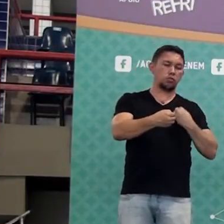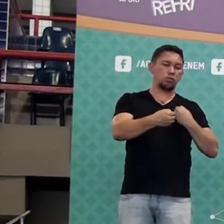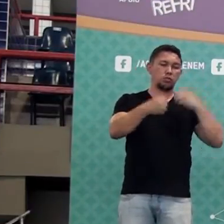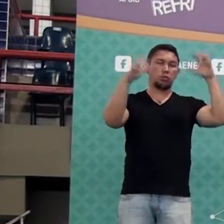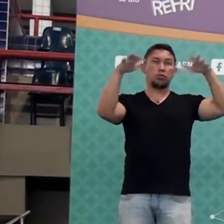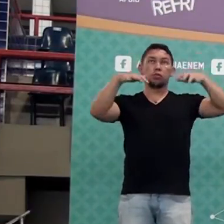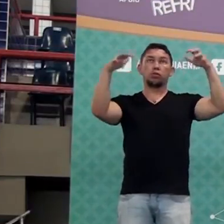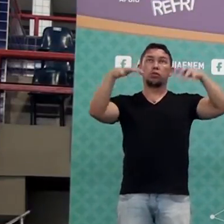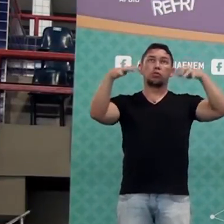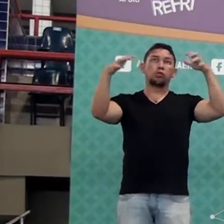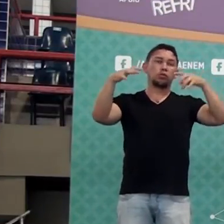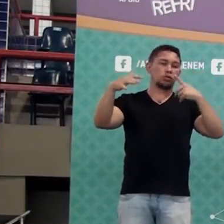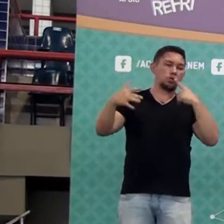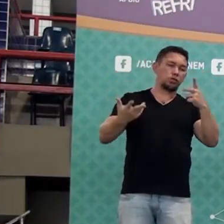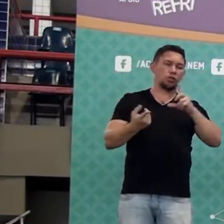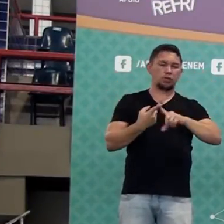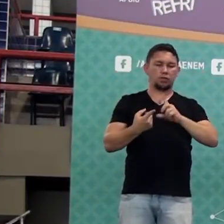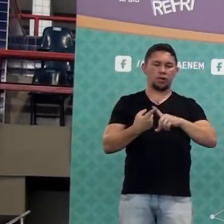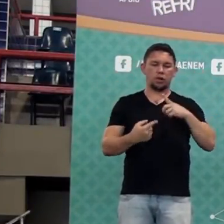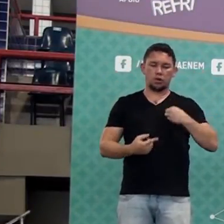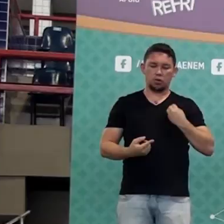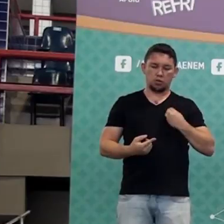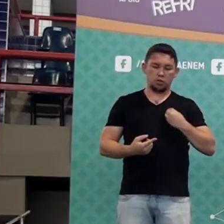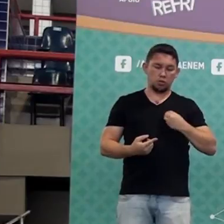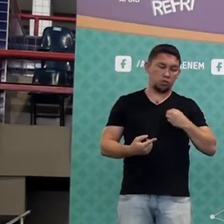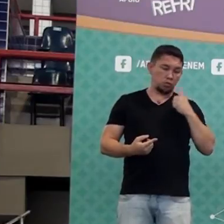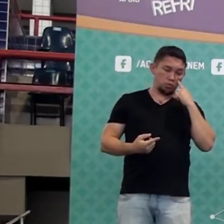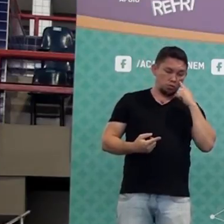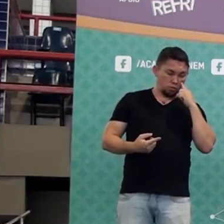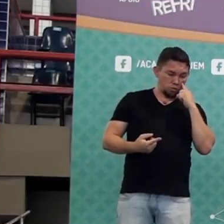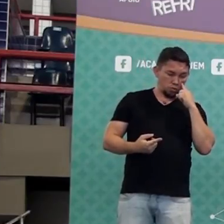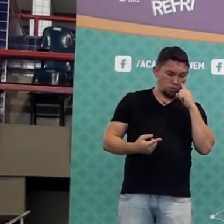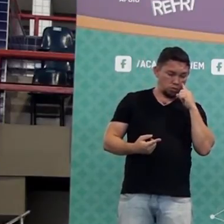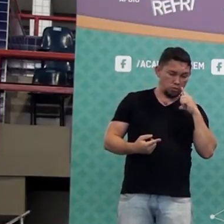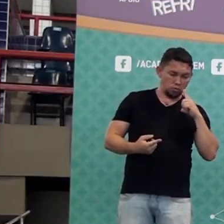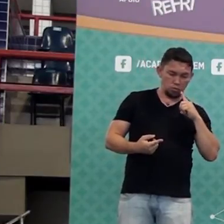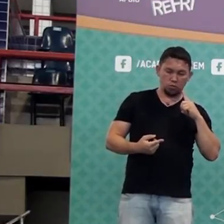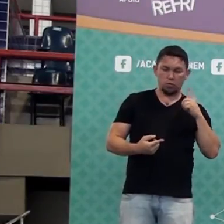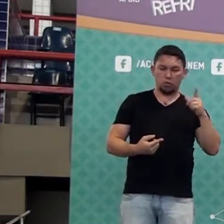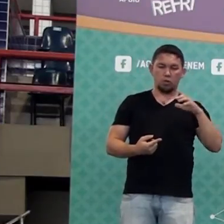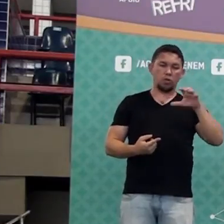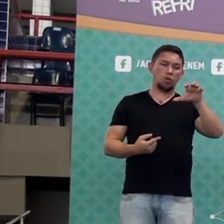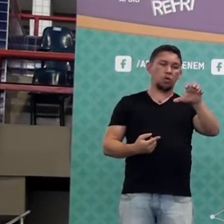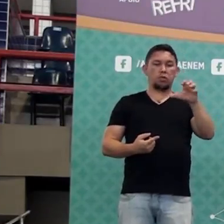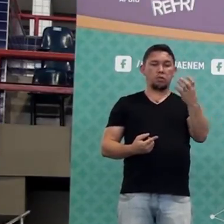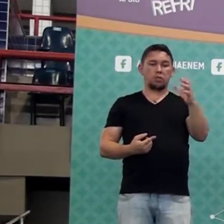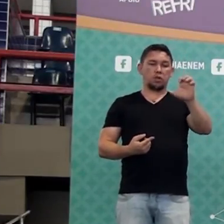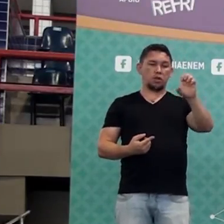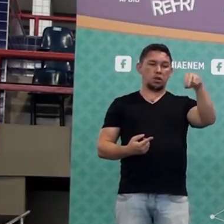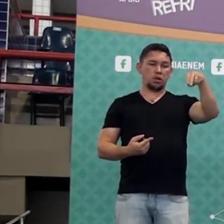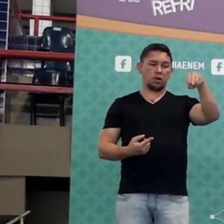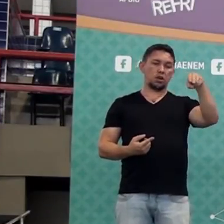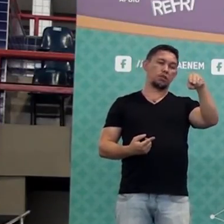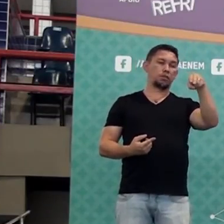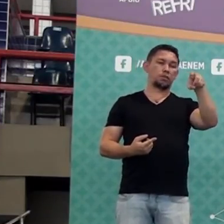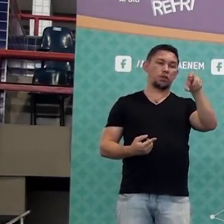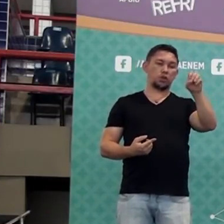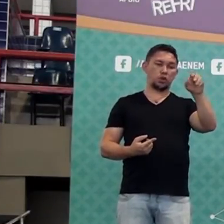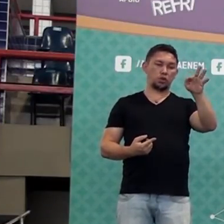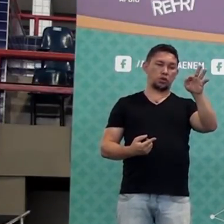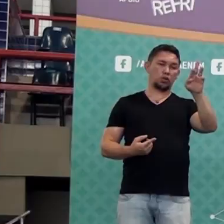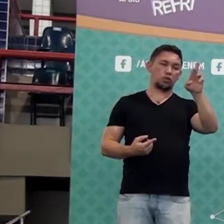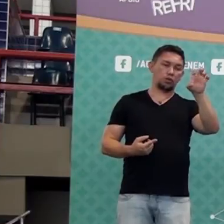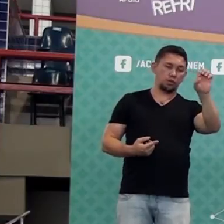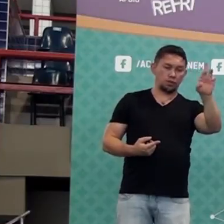formar chuva ácida? O enxofre, tá? No etanol não tem enxofre, diferentemente dos